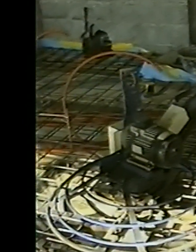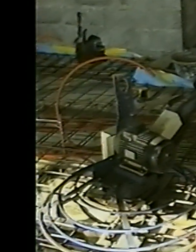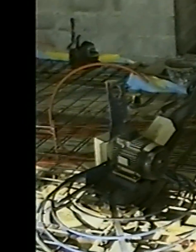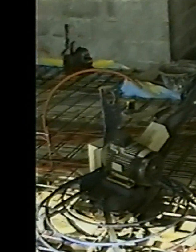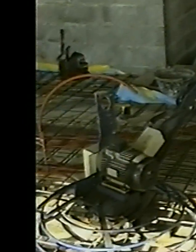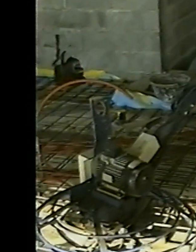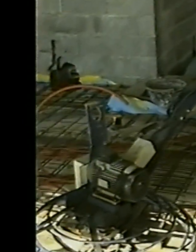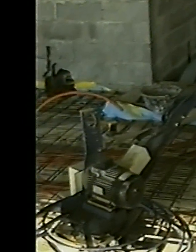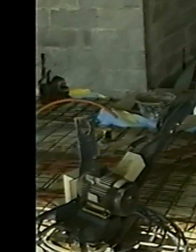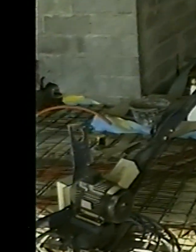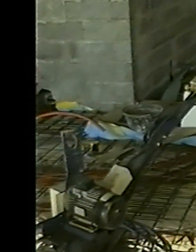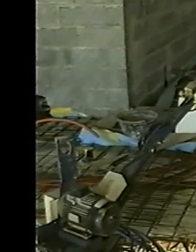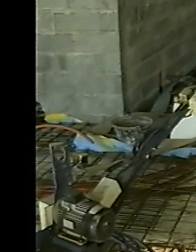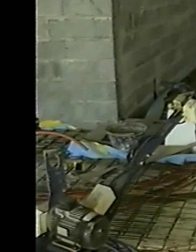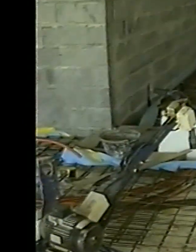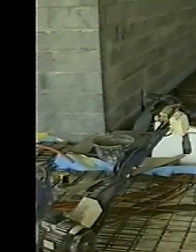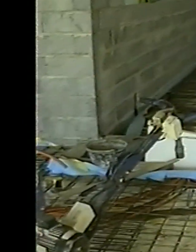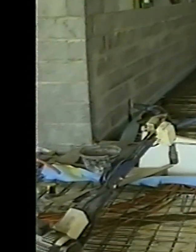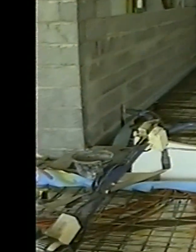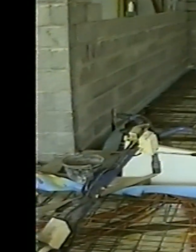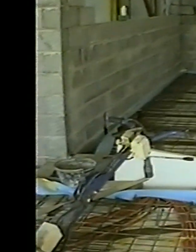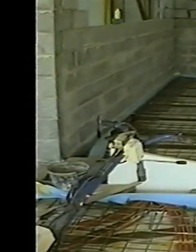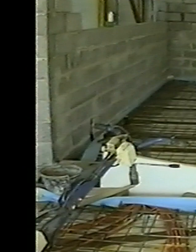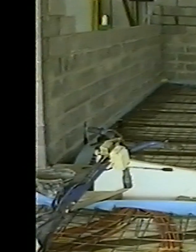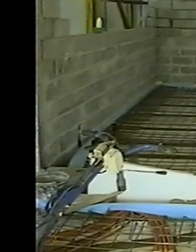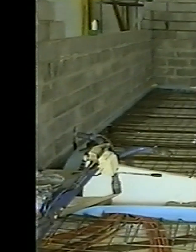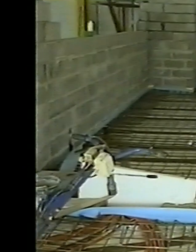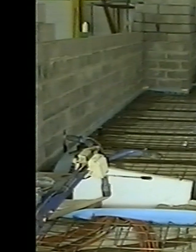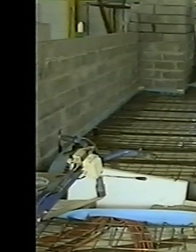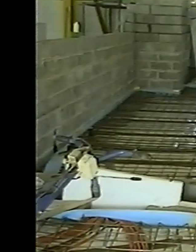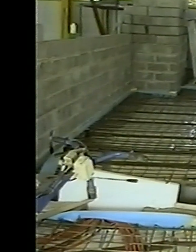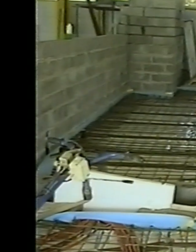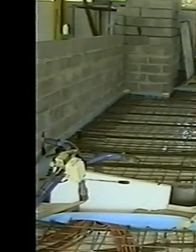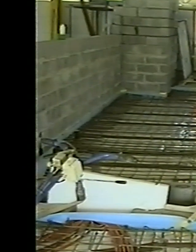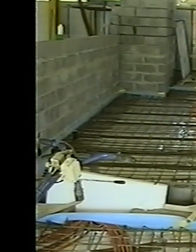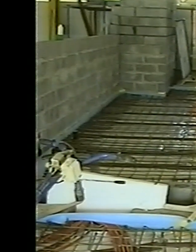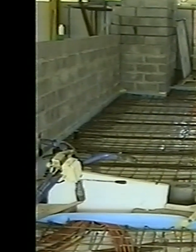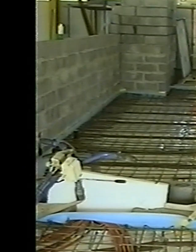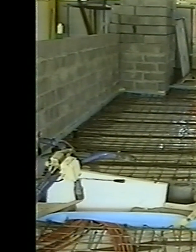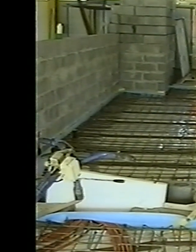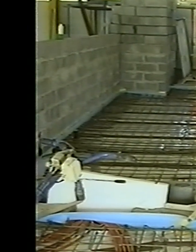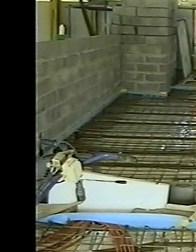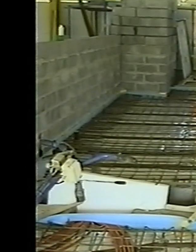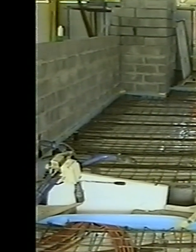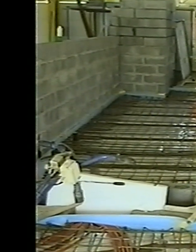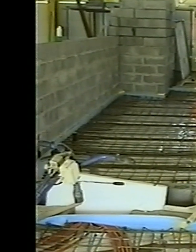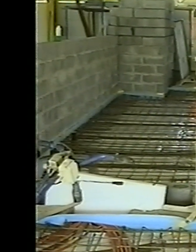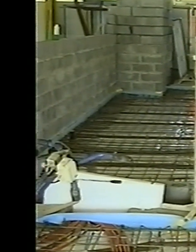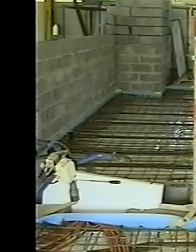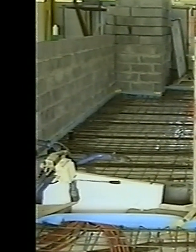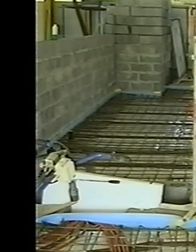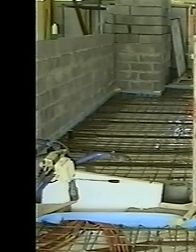ce que sera le centre Val-Exer modernisé, qui sera le plus grand centre de shopping et de